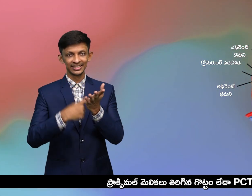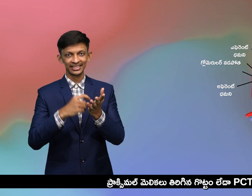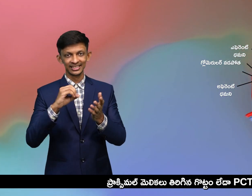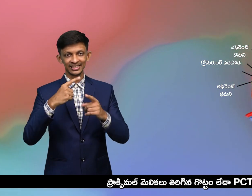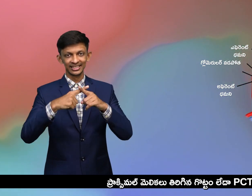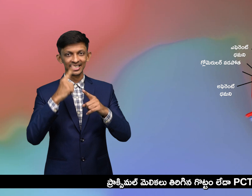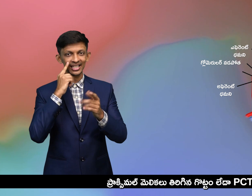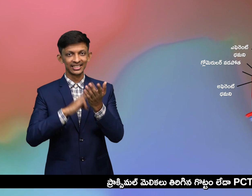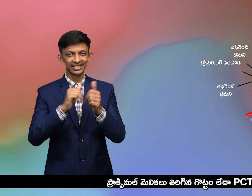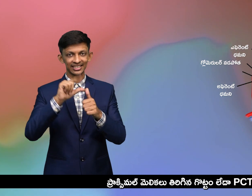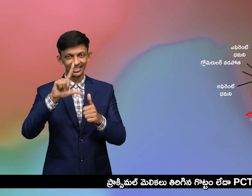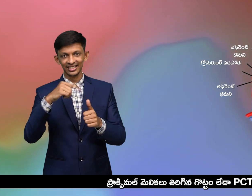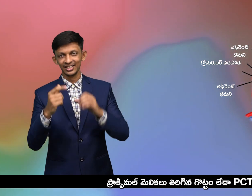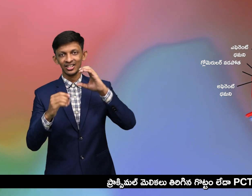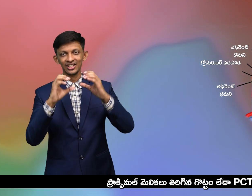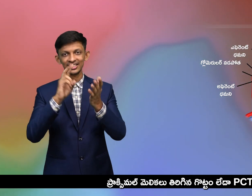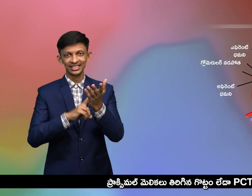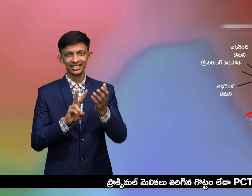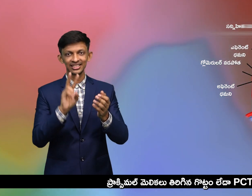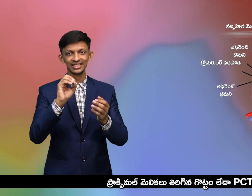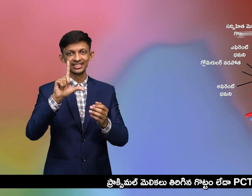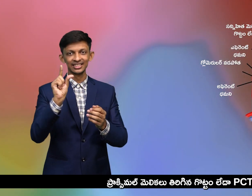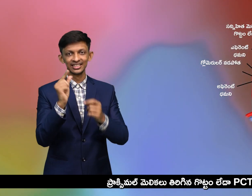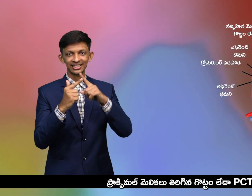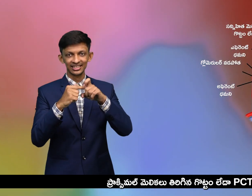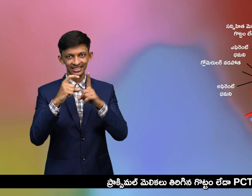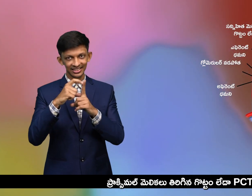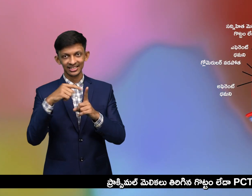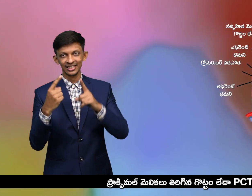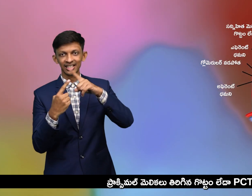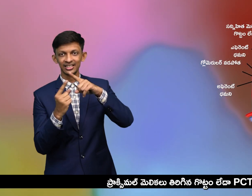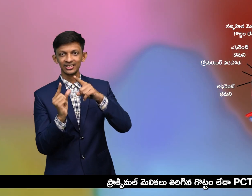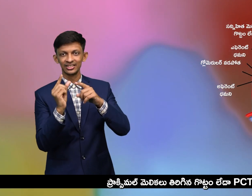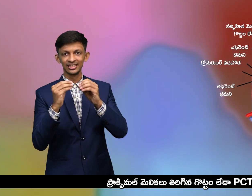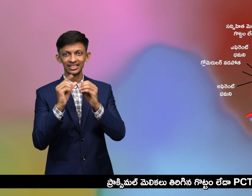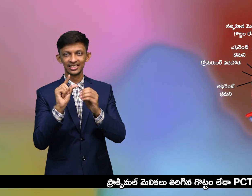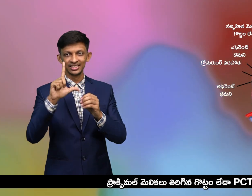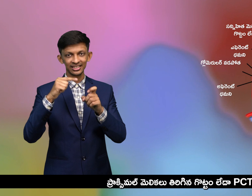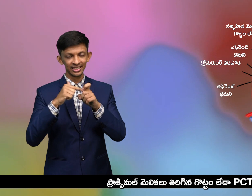ప్రాక్సిమల్ మెలికలు తిరిగిన గొట్టం proximal లేదా convoluted PCT. tubule or PCT,